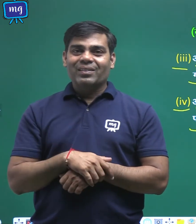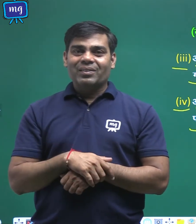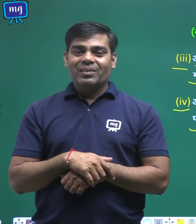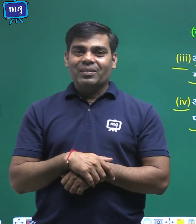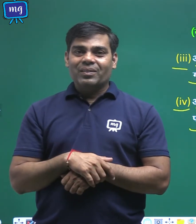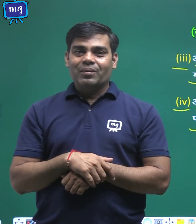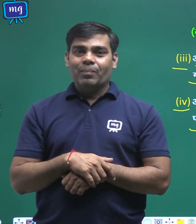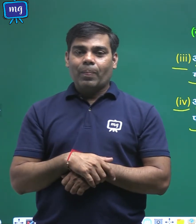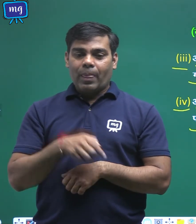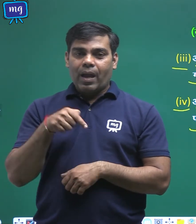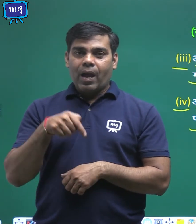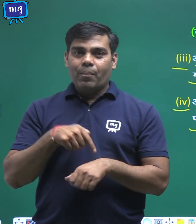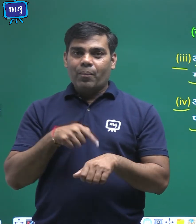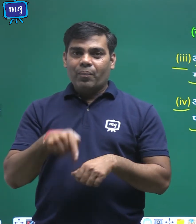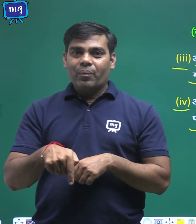अब तक